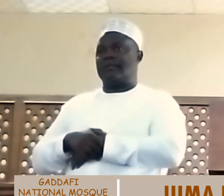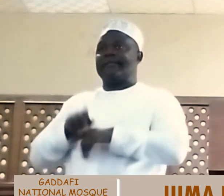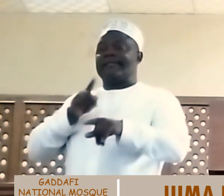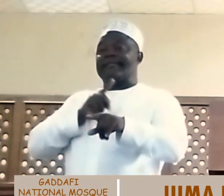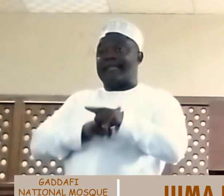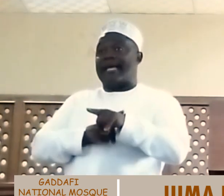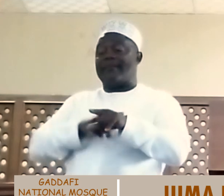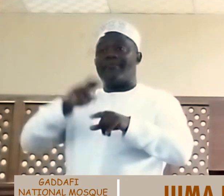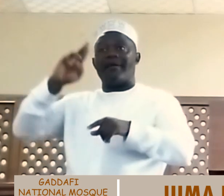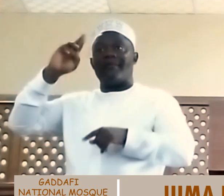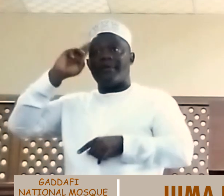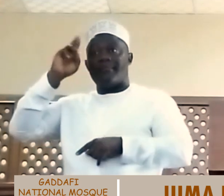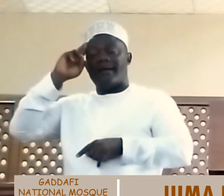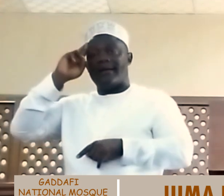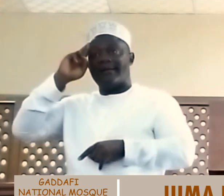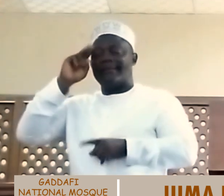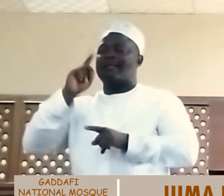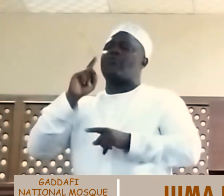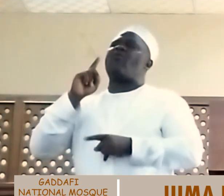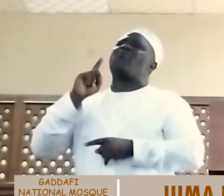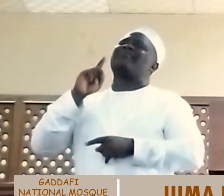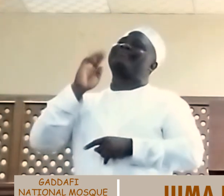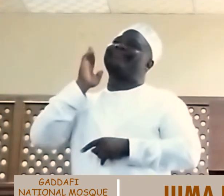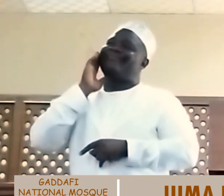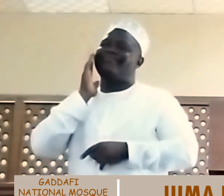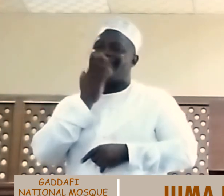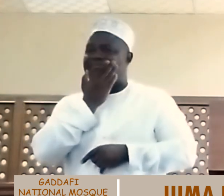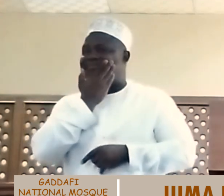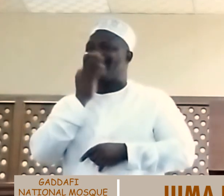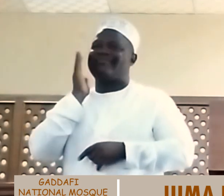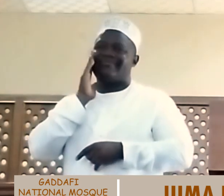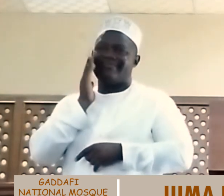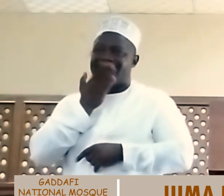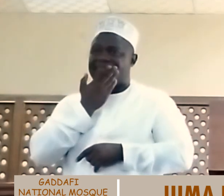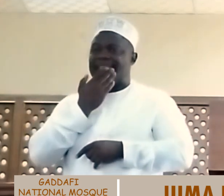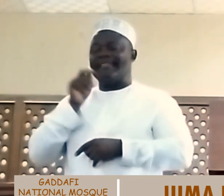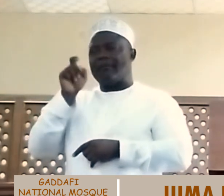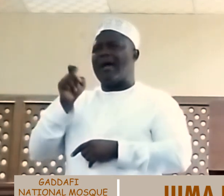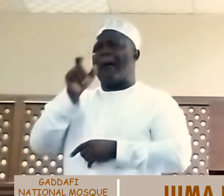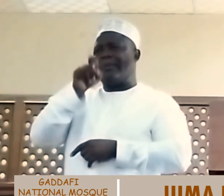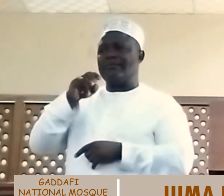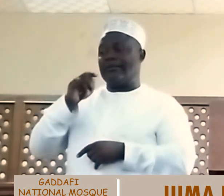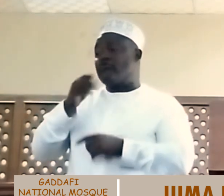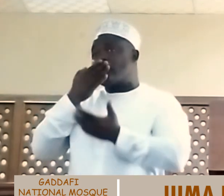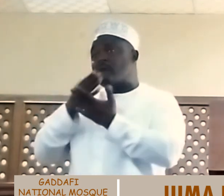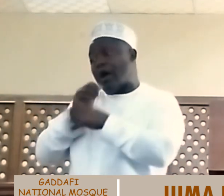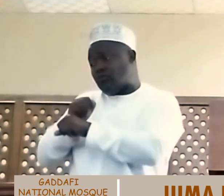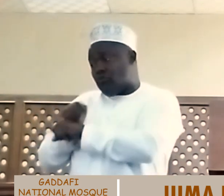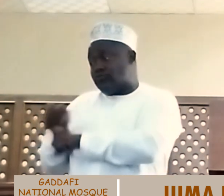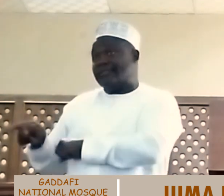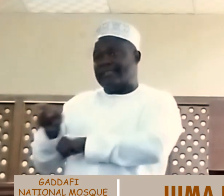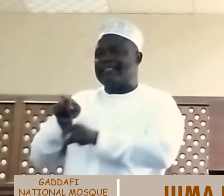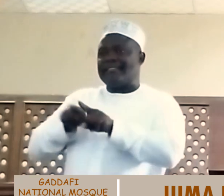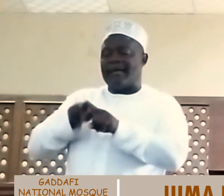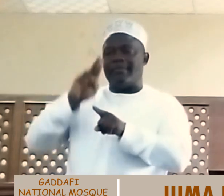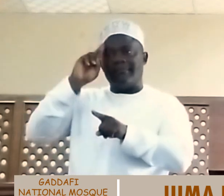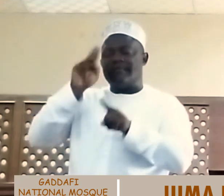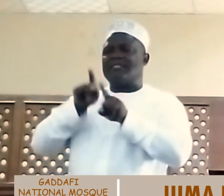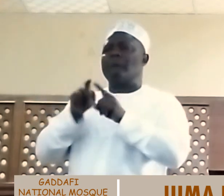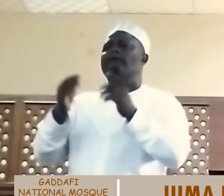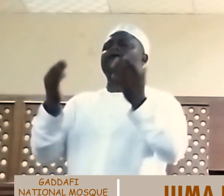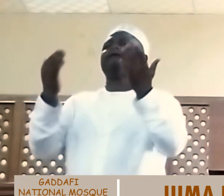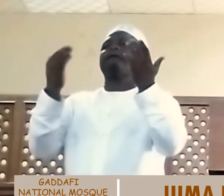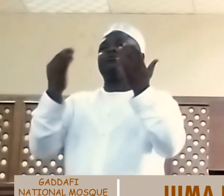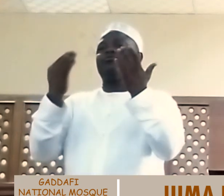buli lwajjukirwa asaasirwa buli lwajjukirwa olw'omukulu ogwo asabirwa